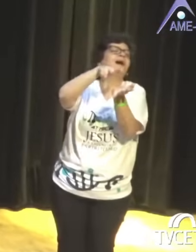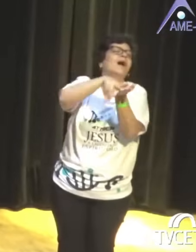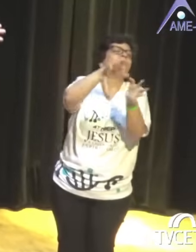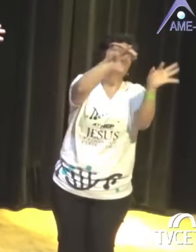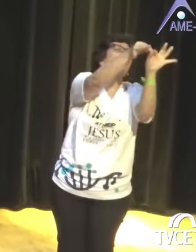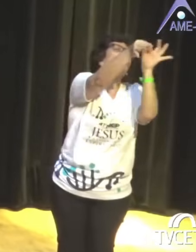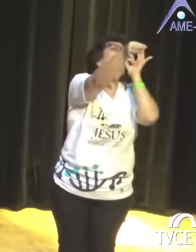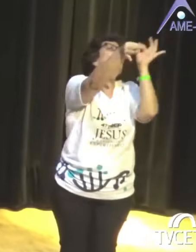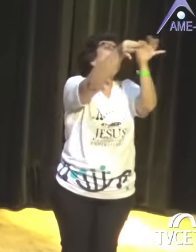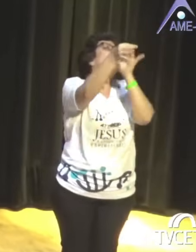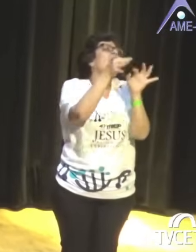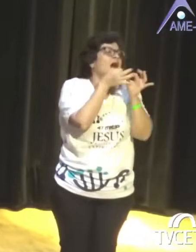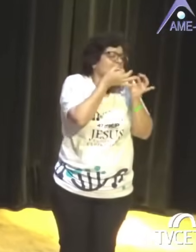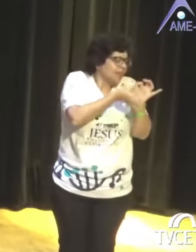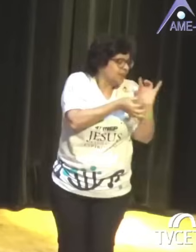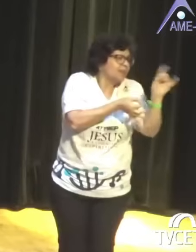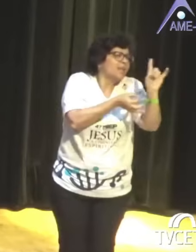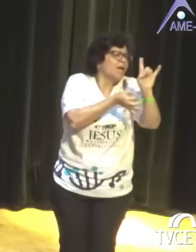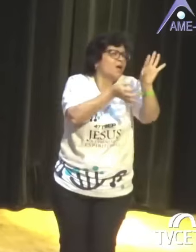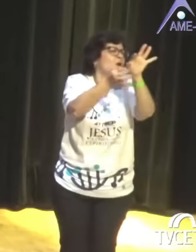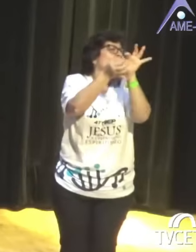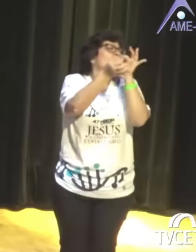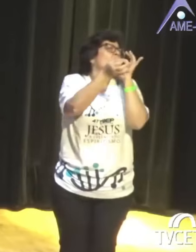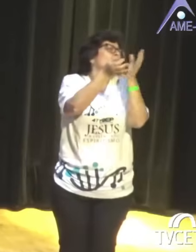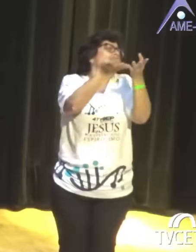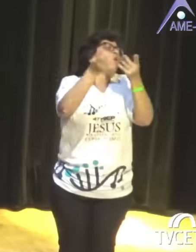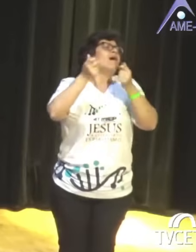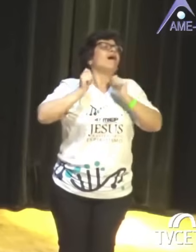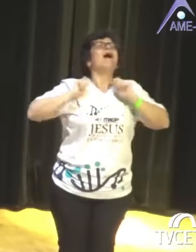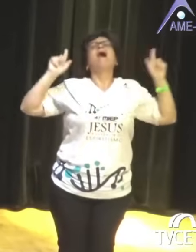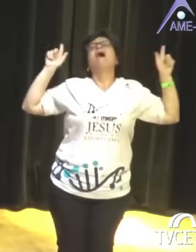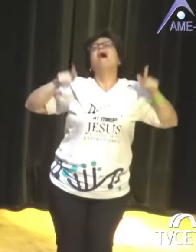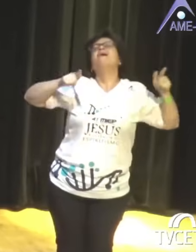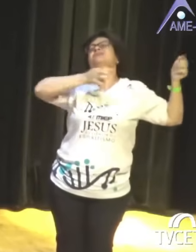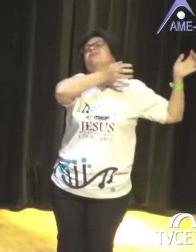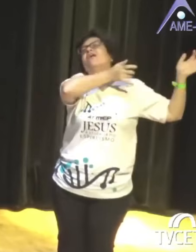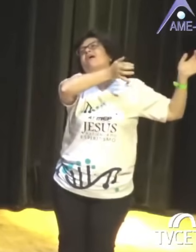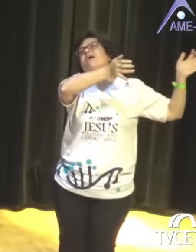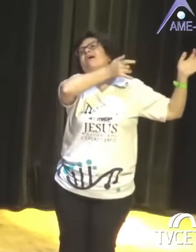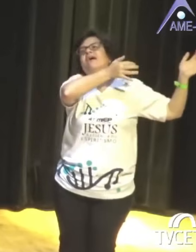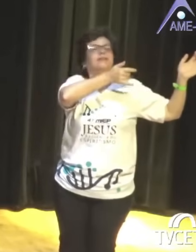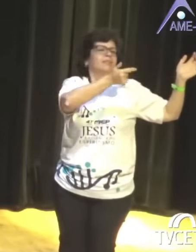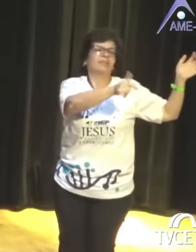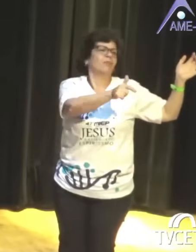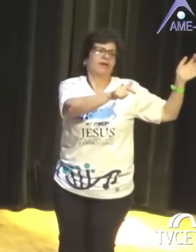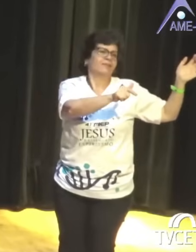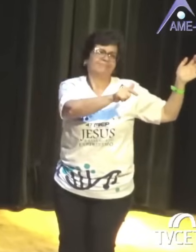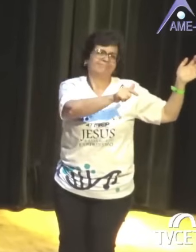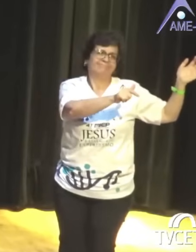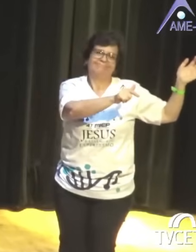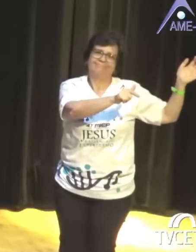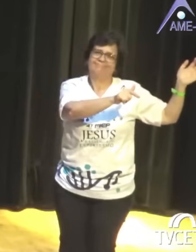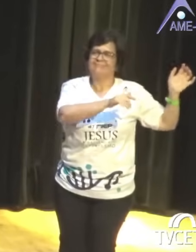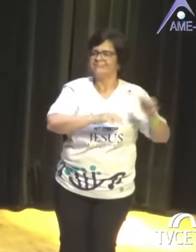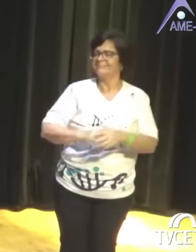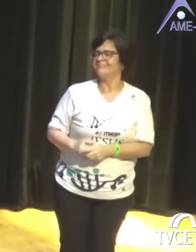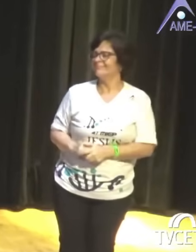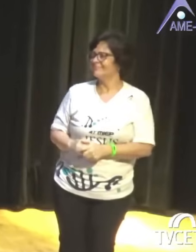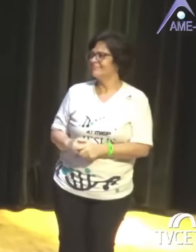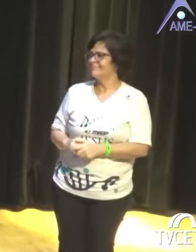traz uva para mim sem caroço anjo toca uma arpa não tem isso